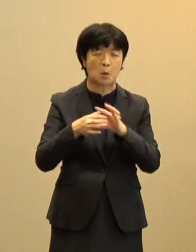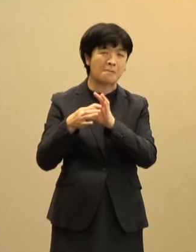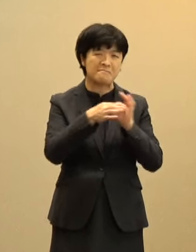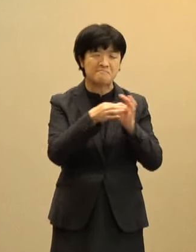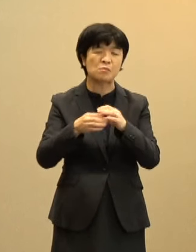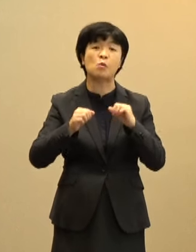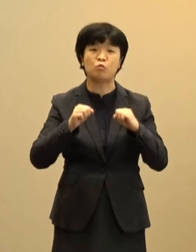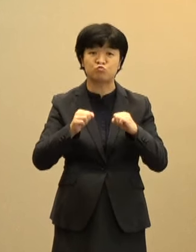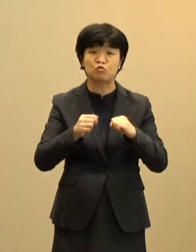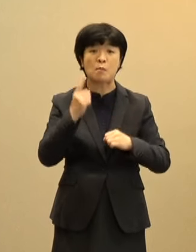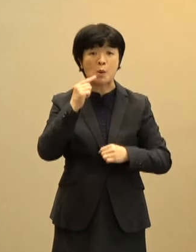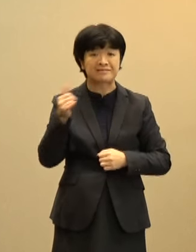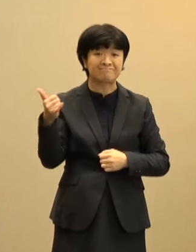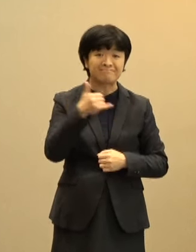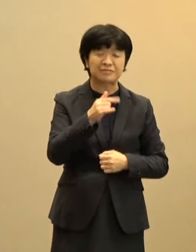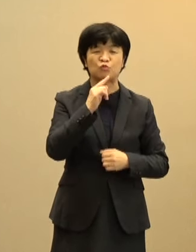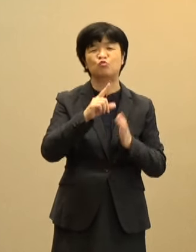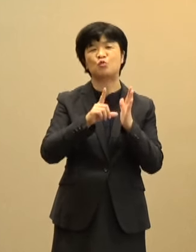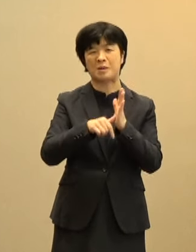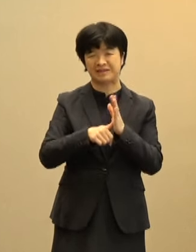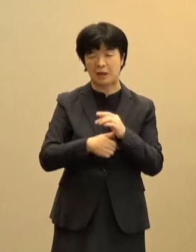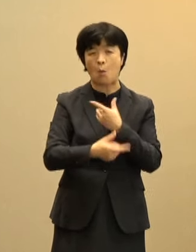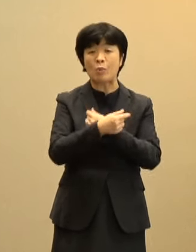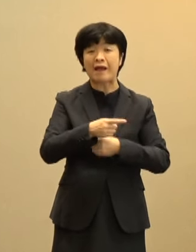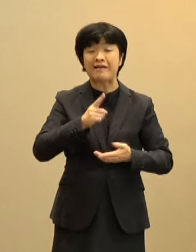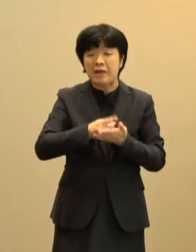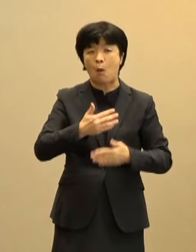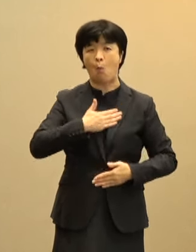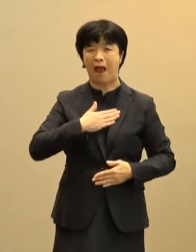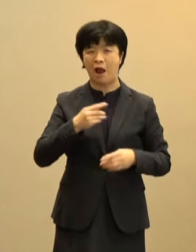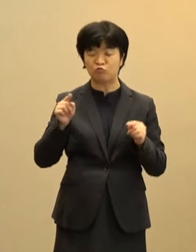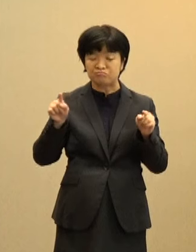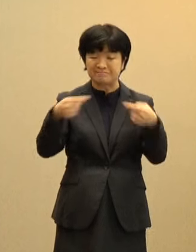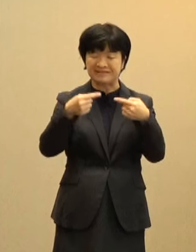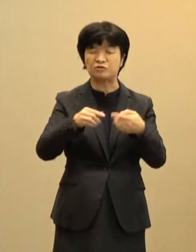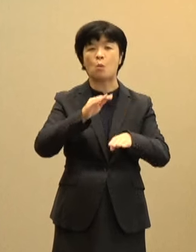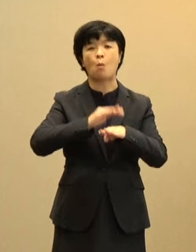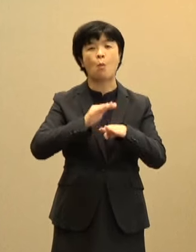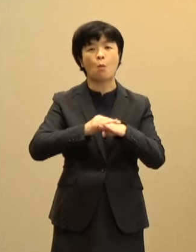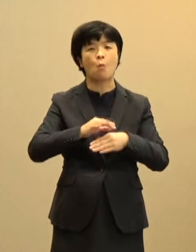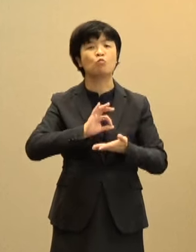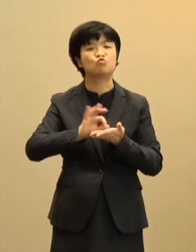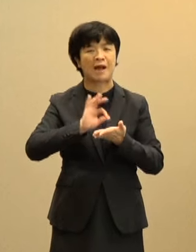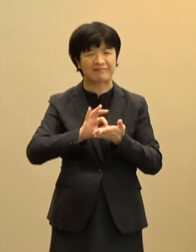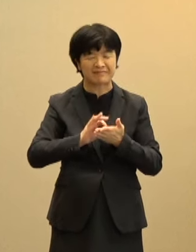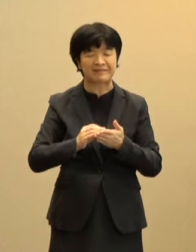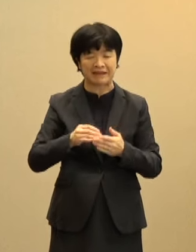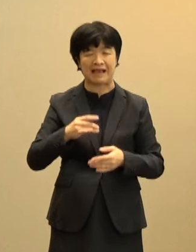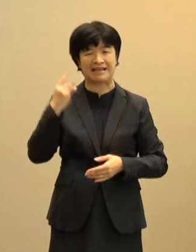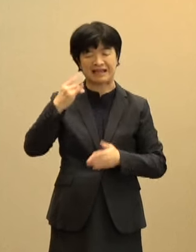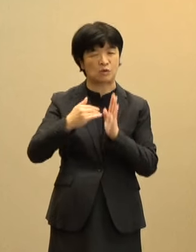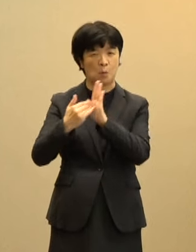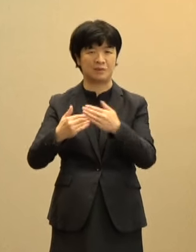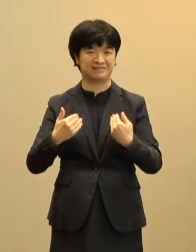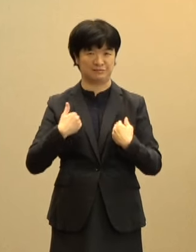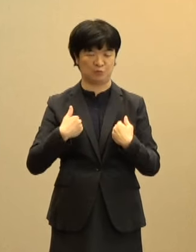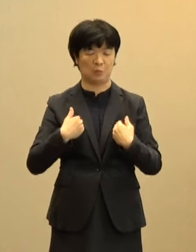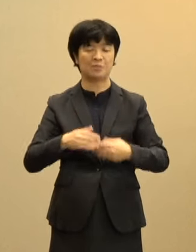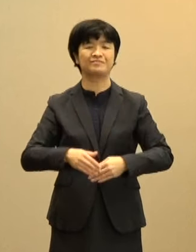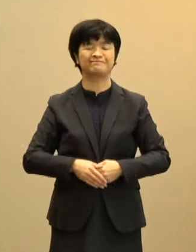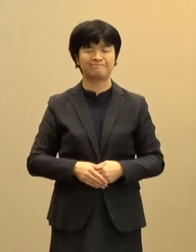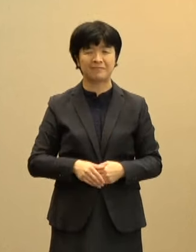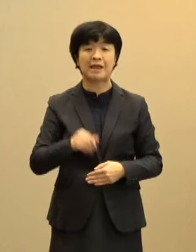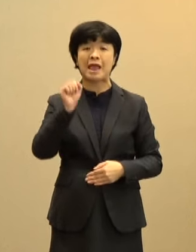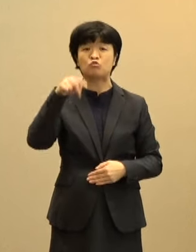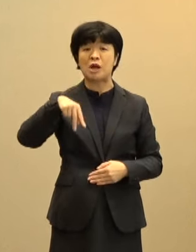言葉を決めておくなど、家族の絆で高齢者を詐欺被害から守ることが大切です。一方、SNS 型投